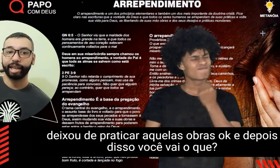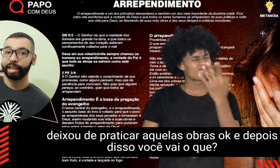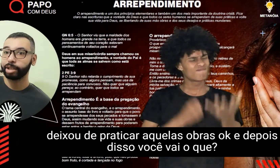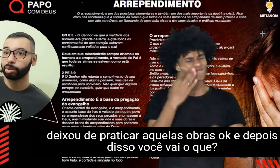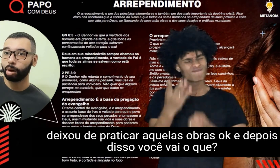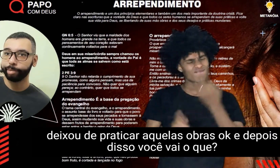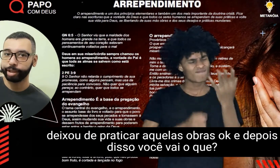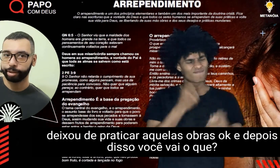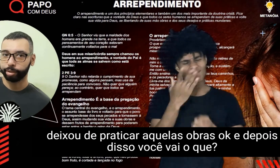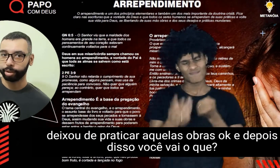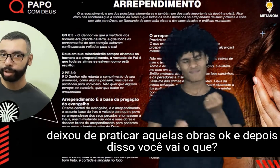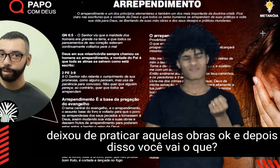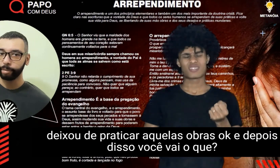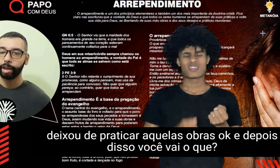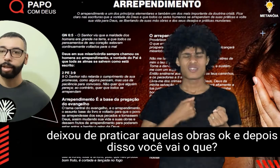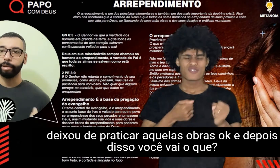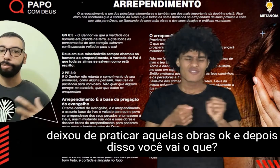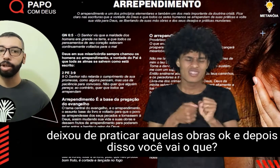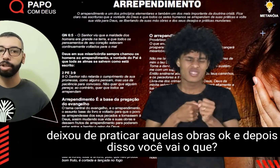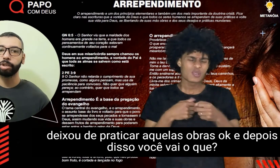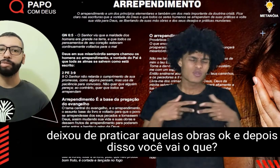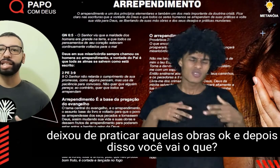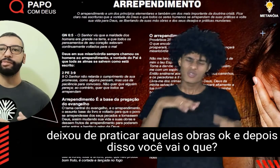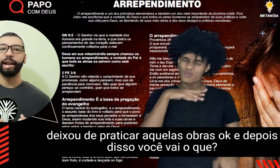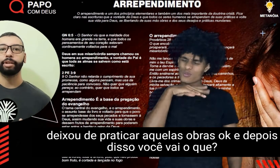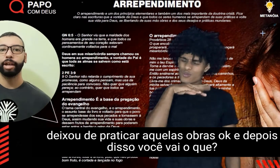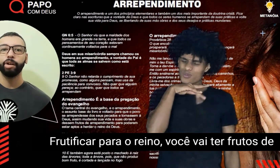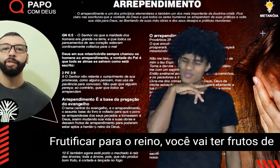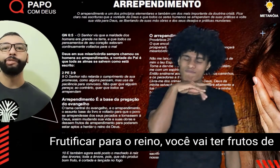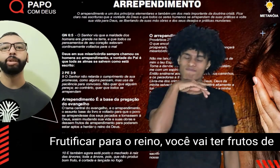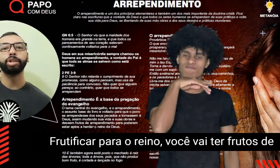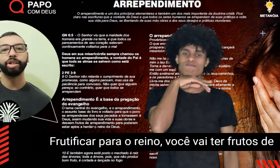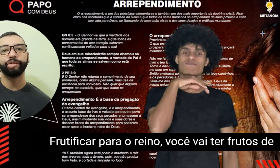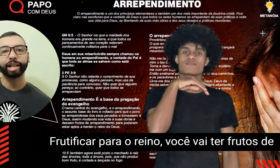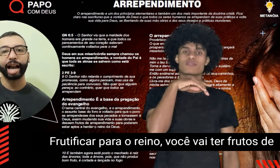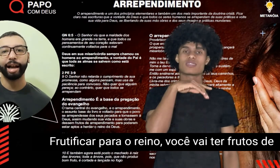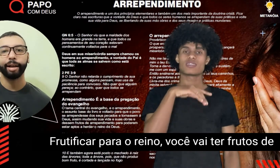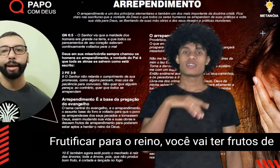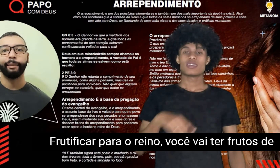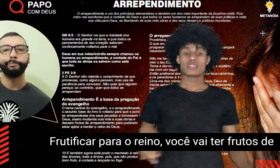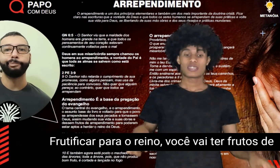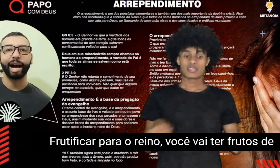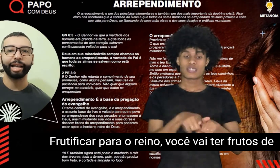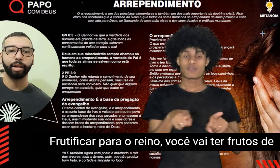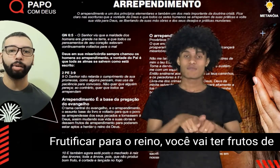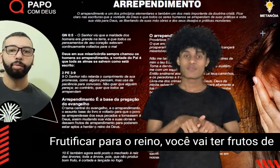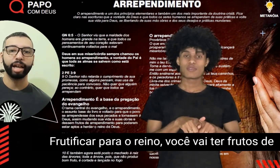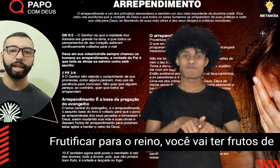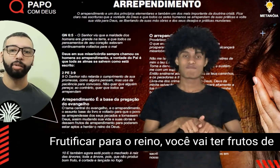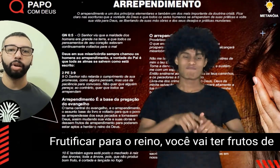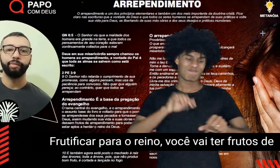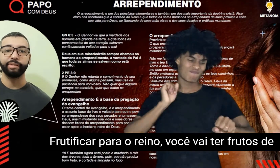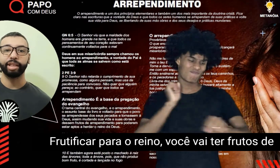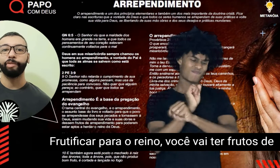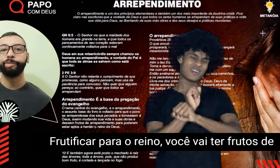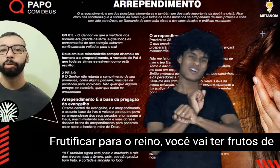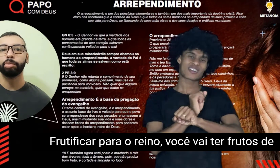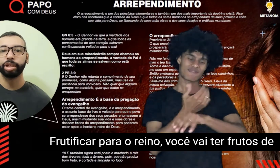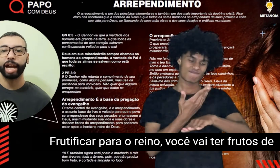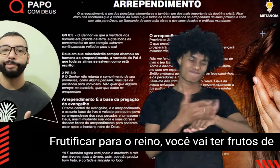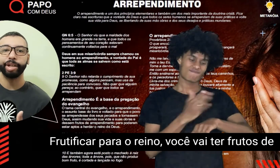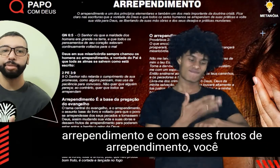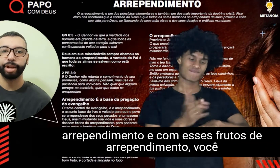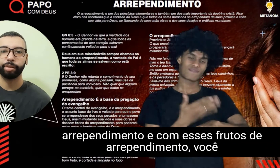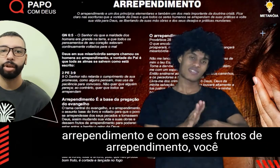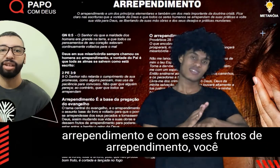praticar aquelas obras, ok? E depois disso, você vai o quê? Frutificar para o reino. Você vai ter